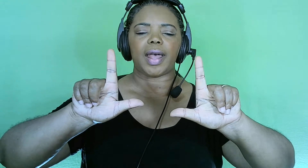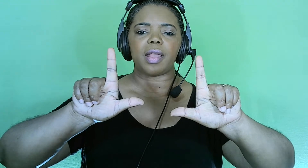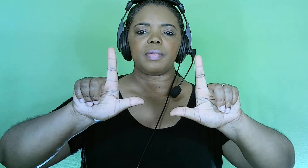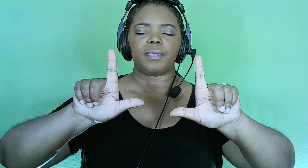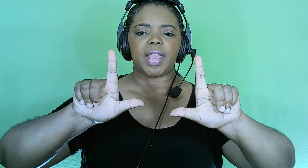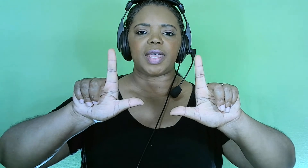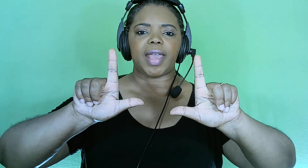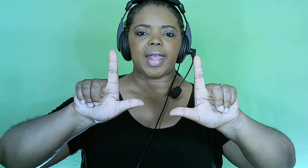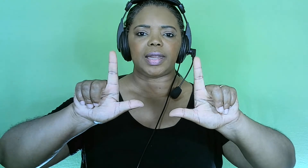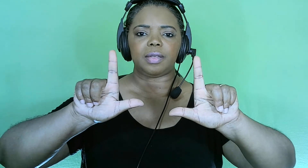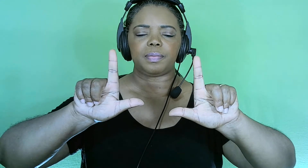tá? Em L.